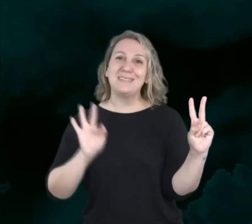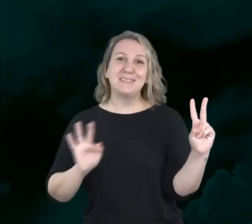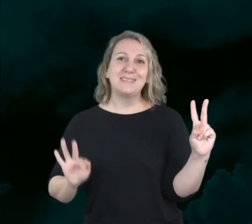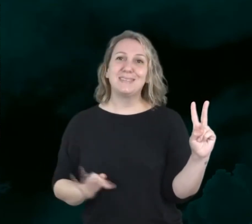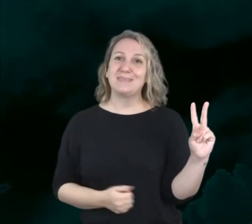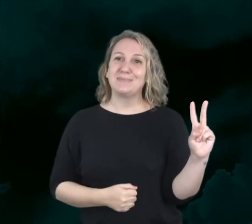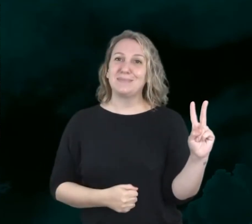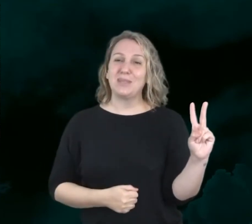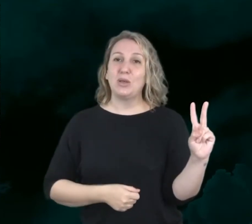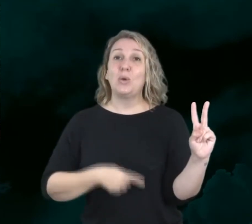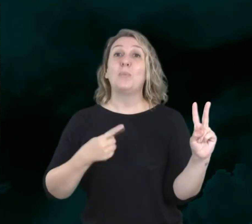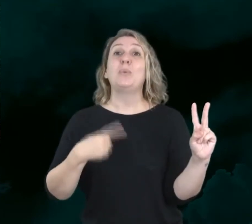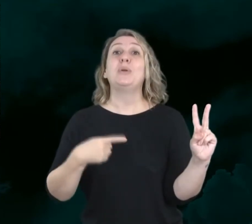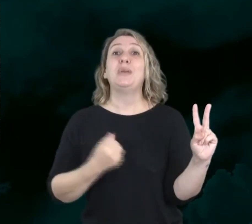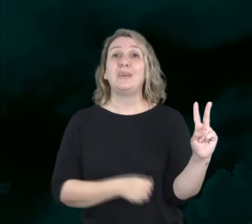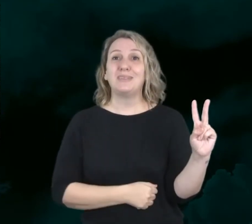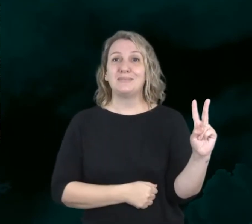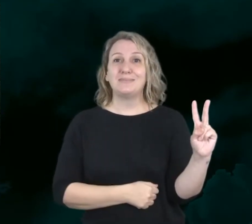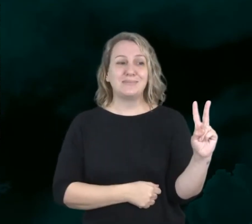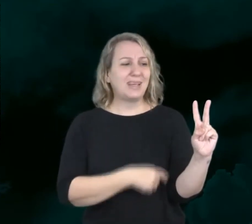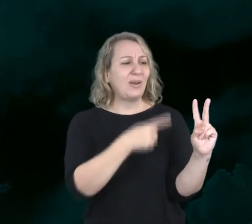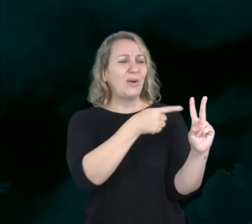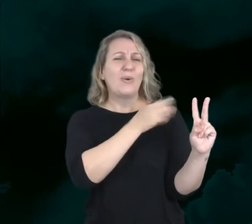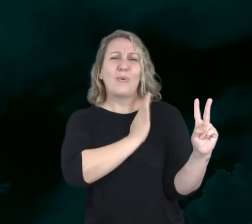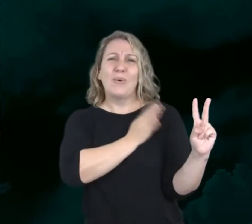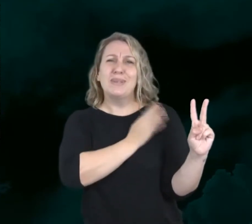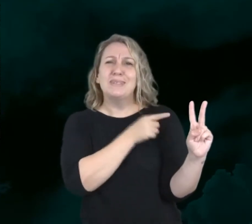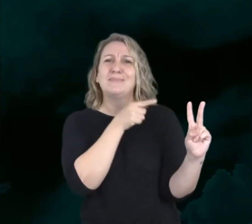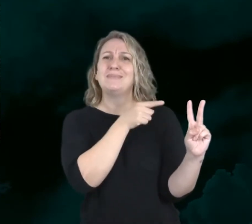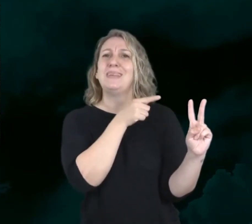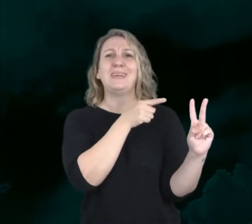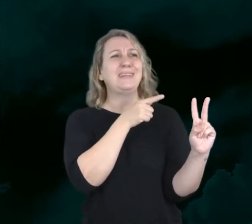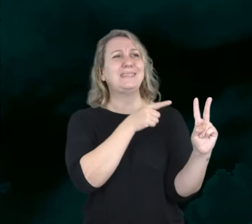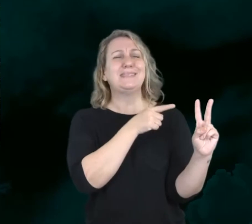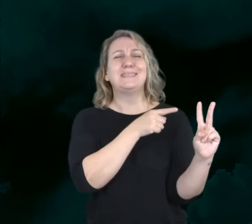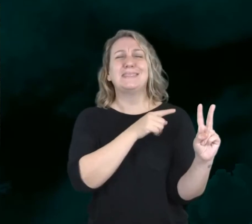o gozo do Senhor, a alegria do Senhor. Quando nós